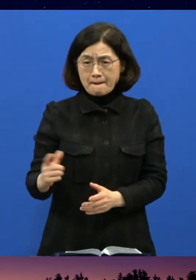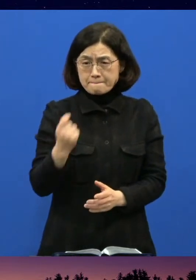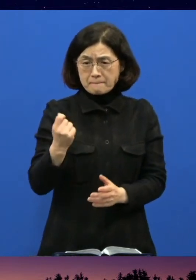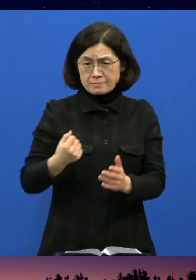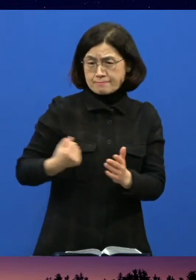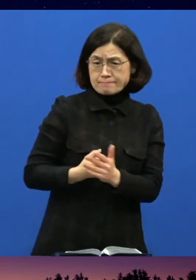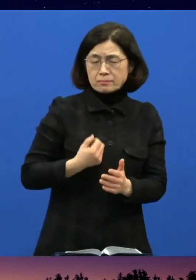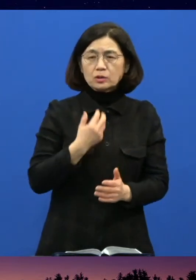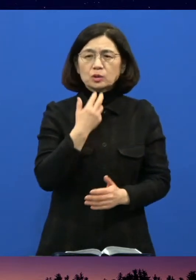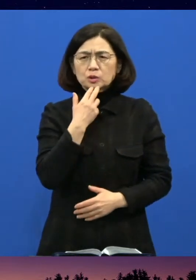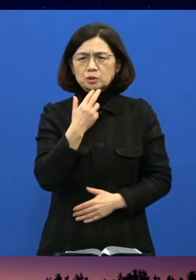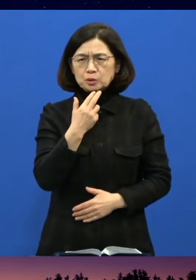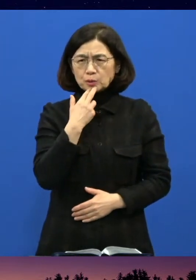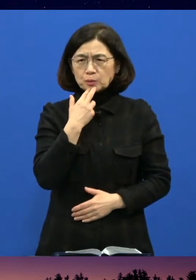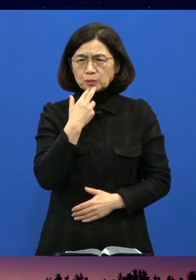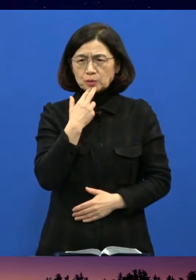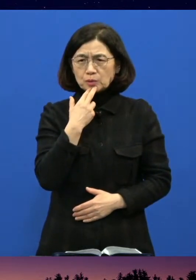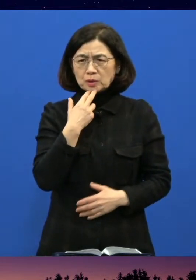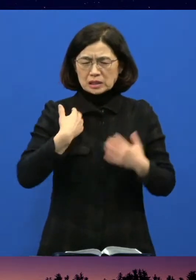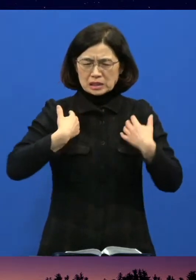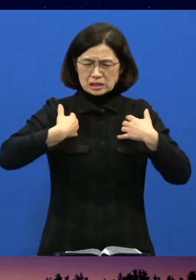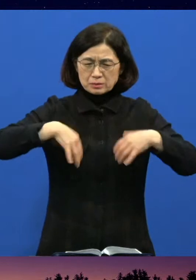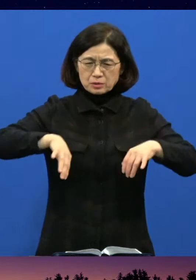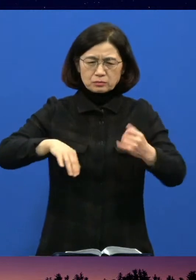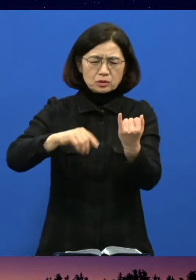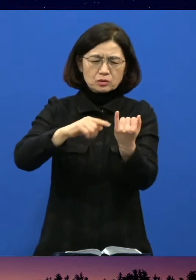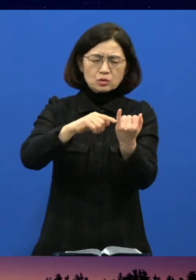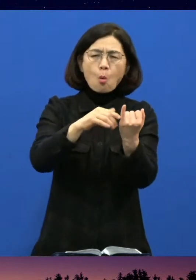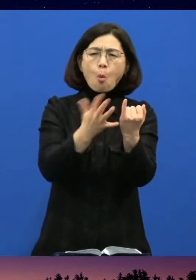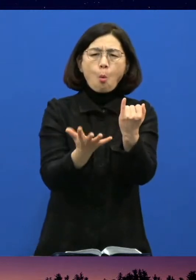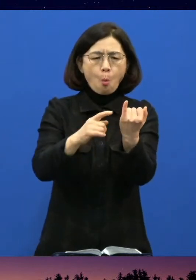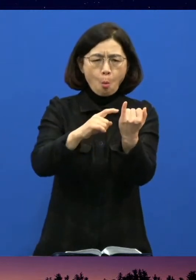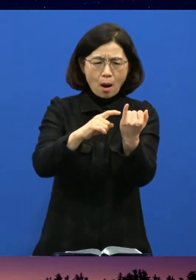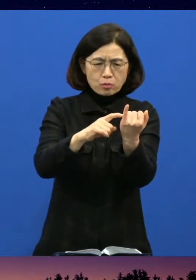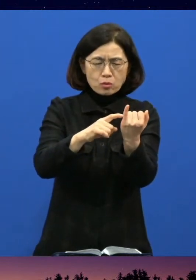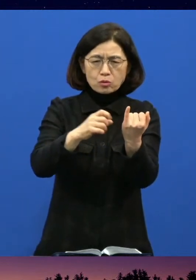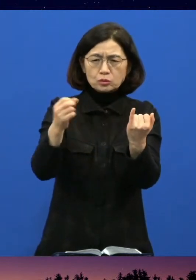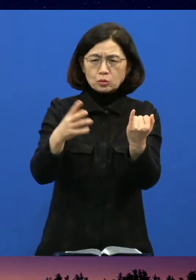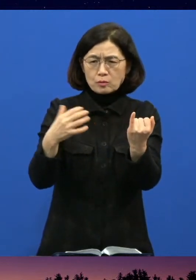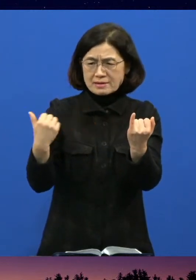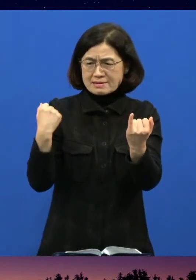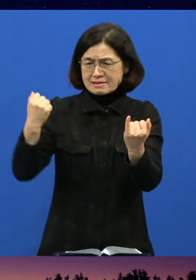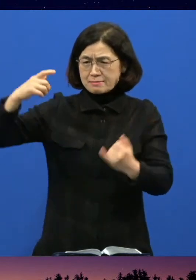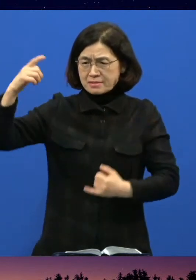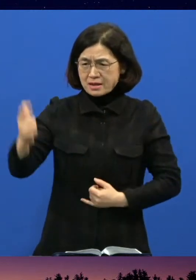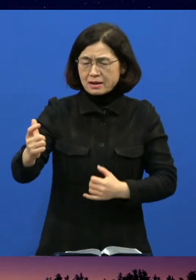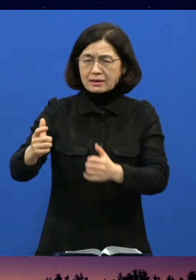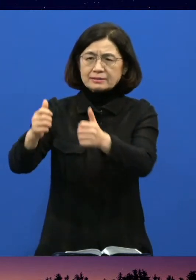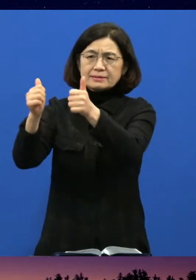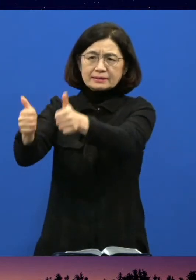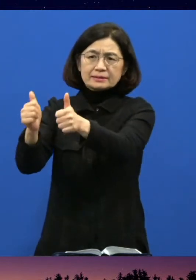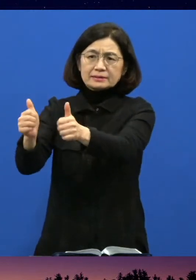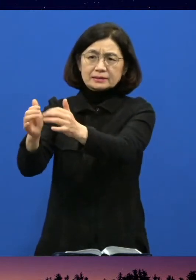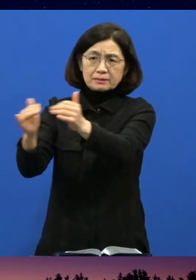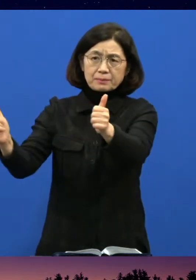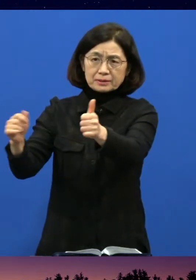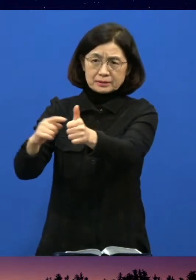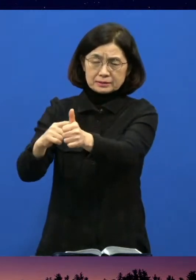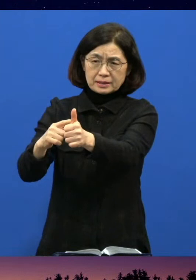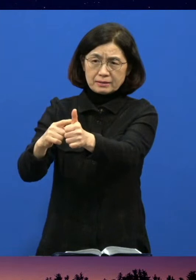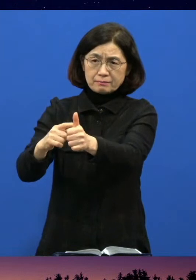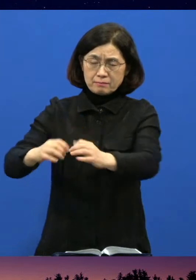불의한 재판장과 힘이 없는 과부를 이제 대조하면서 이 재판장이 정의를 행하지